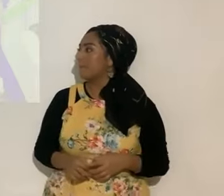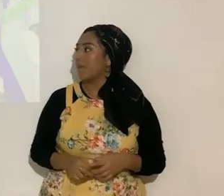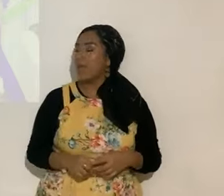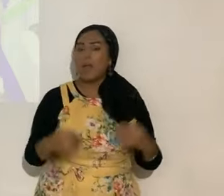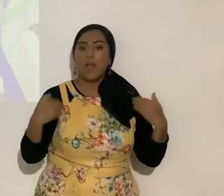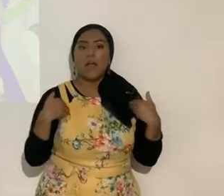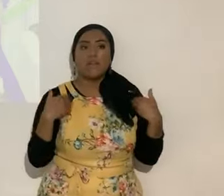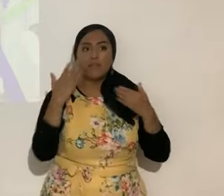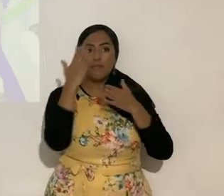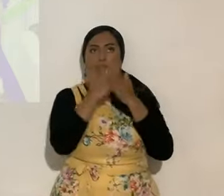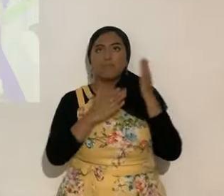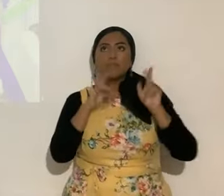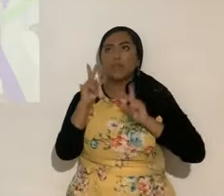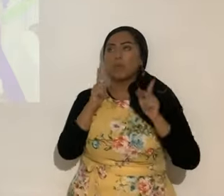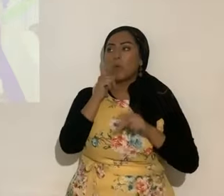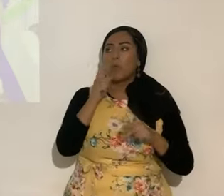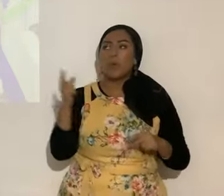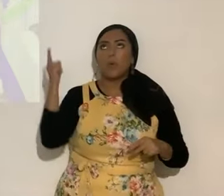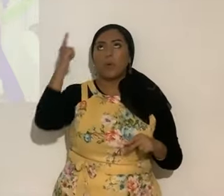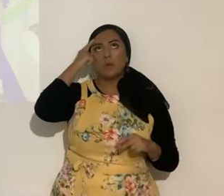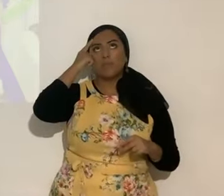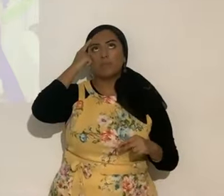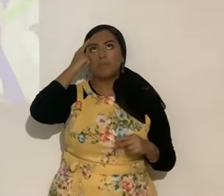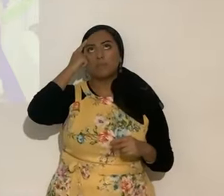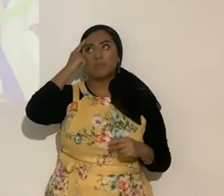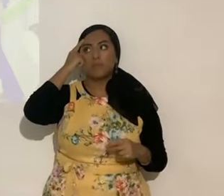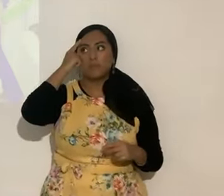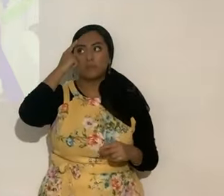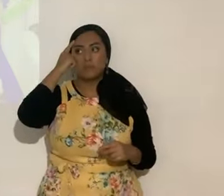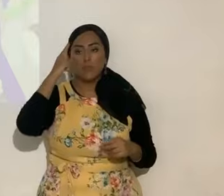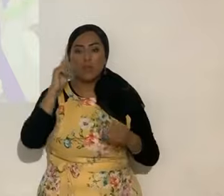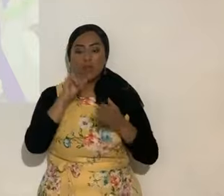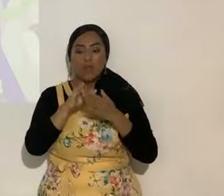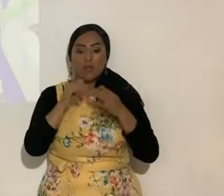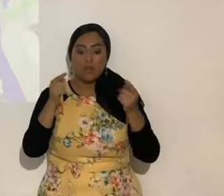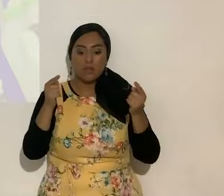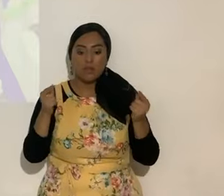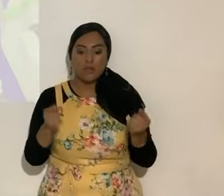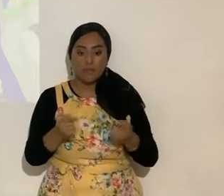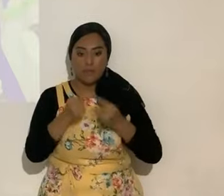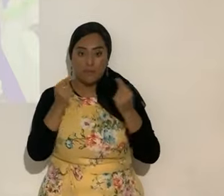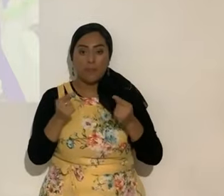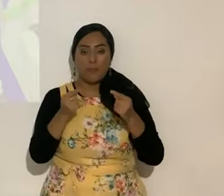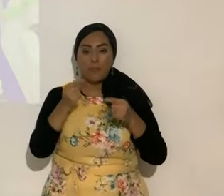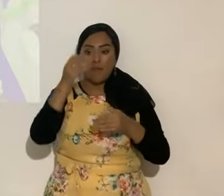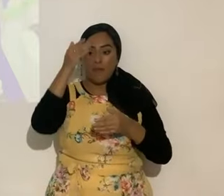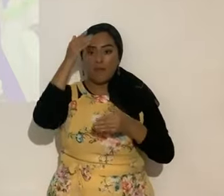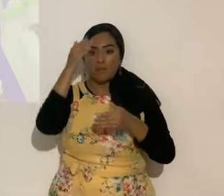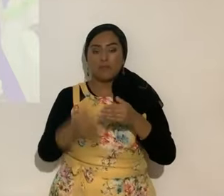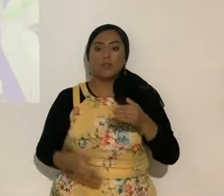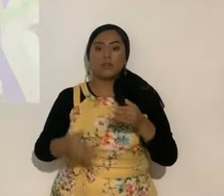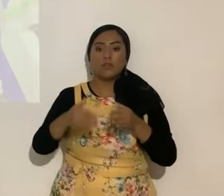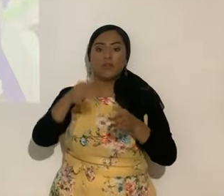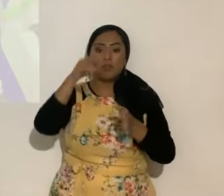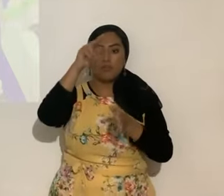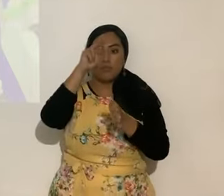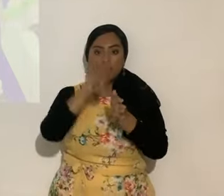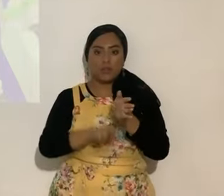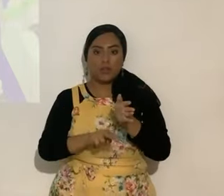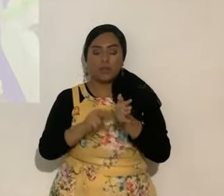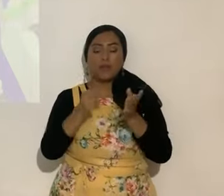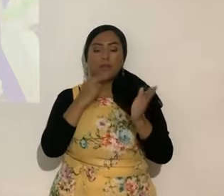piensan, que la inocencia, o el pecado, acabarán en el cementerio, esto